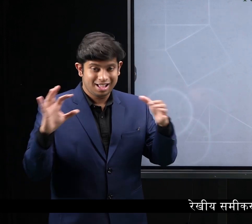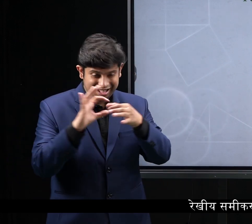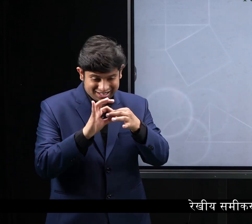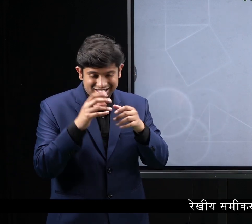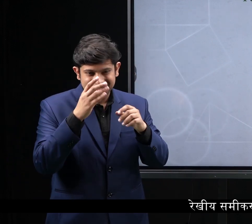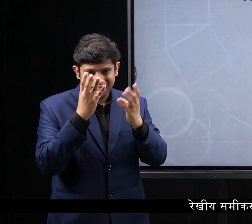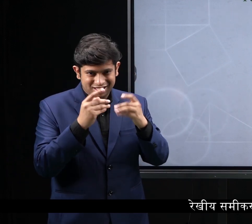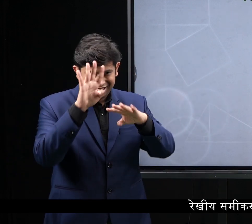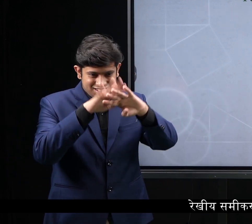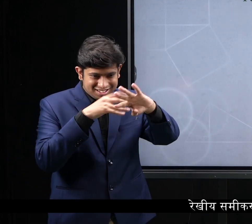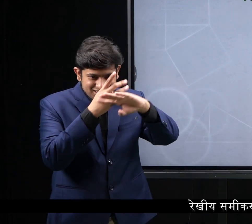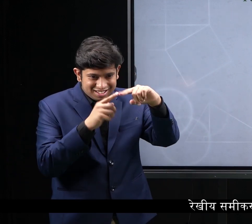रेखीय समीकरणांची जोडी